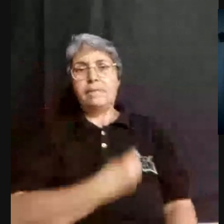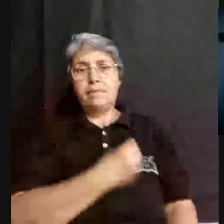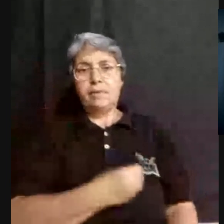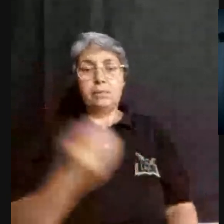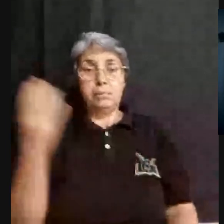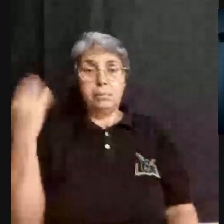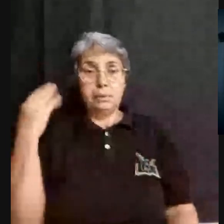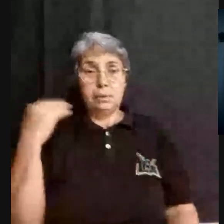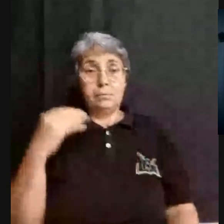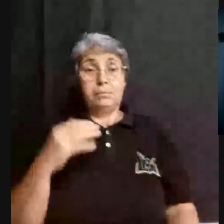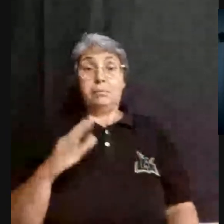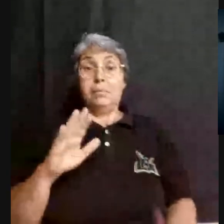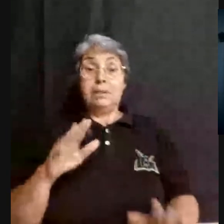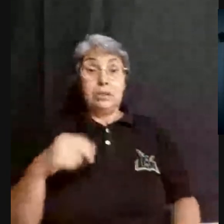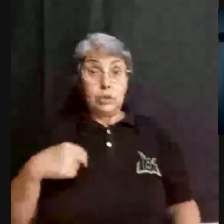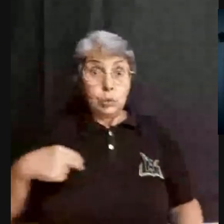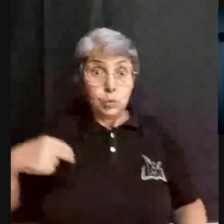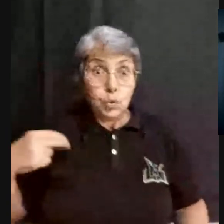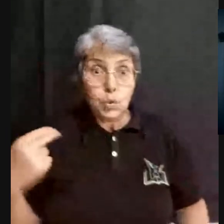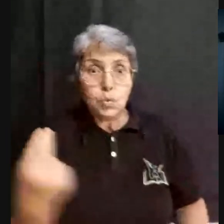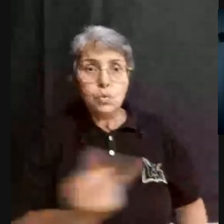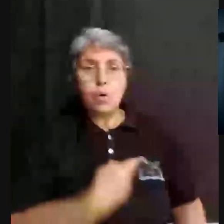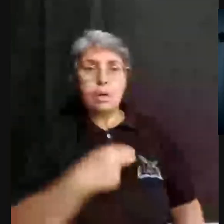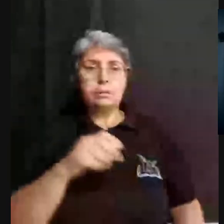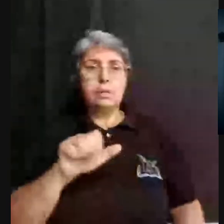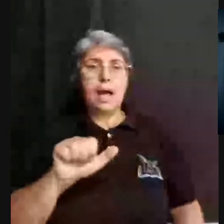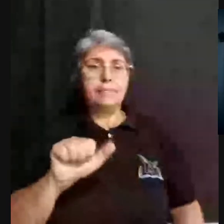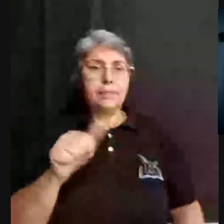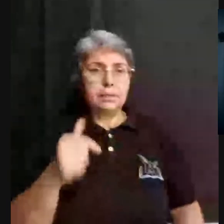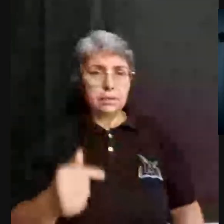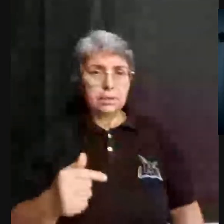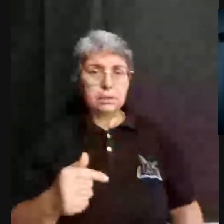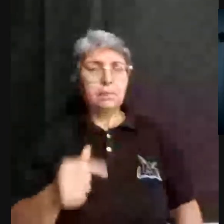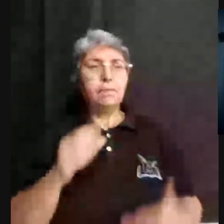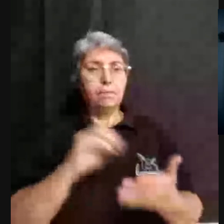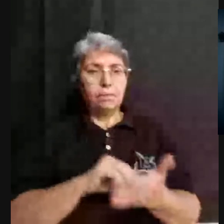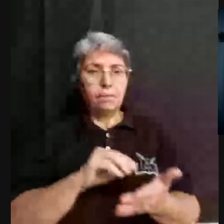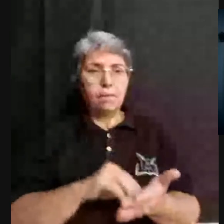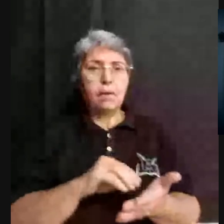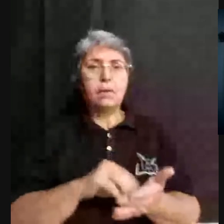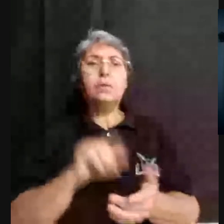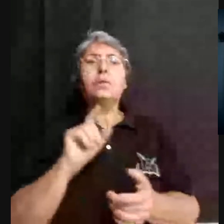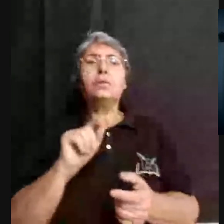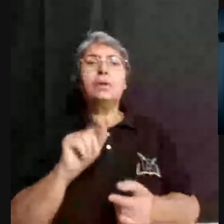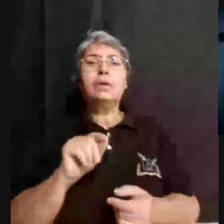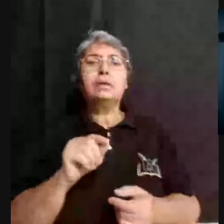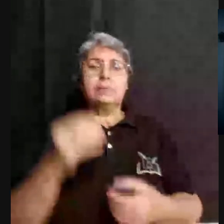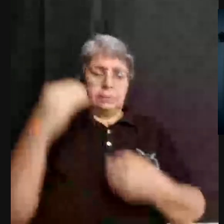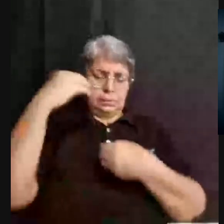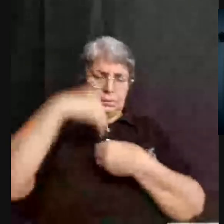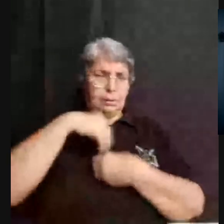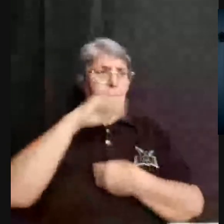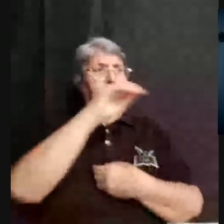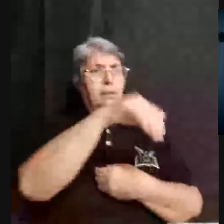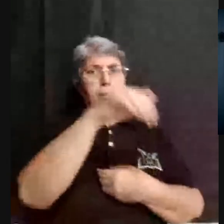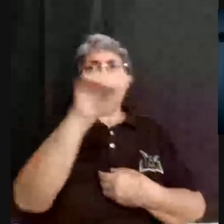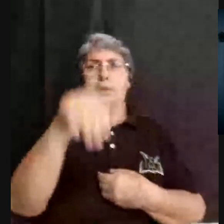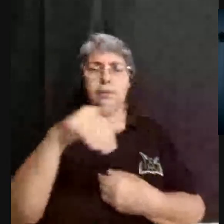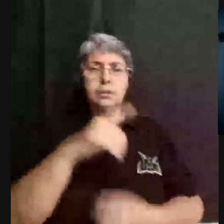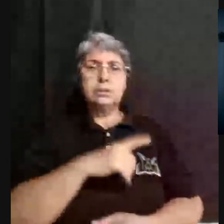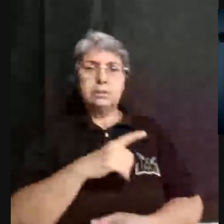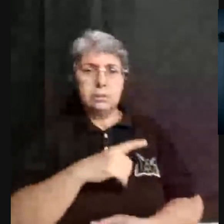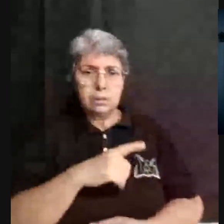todos os adventistas hoje, porque nós ainda preservamos o espírito crítico em relação à mensagem da justiça de